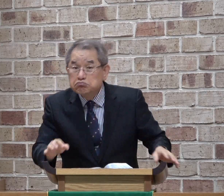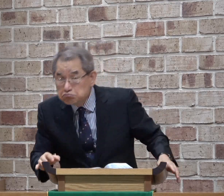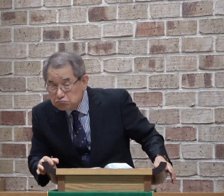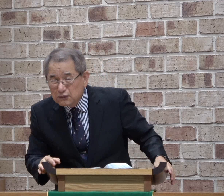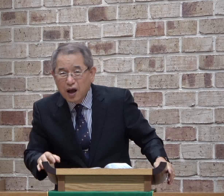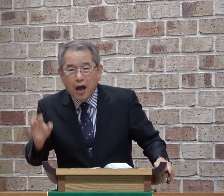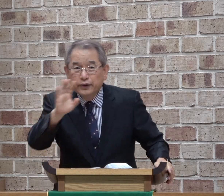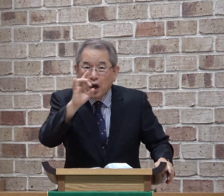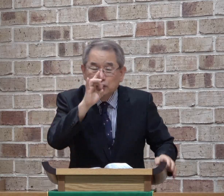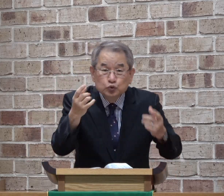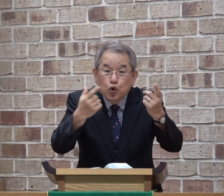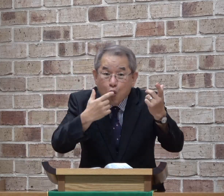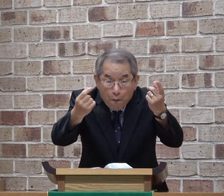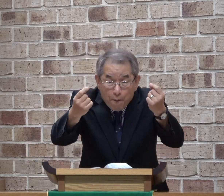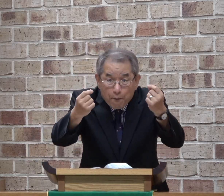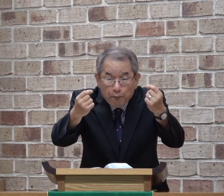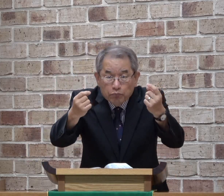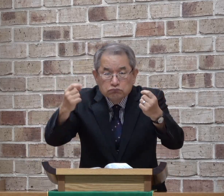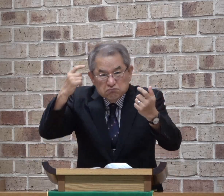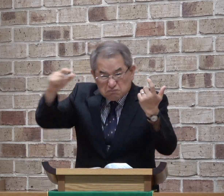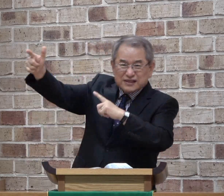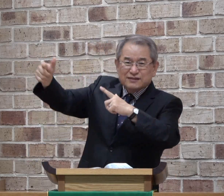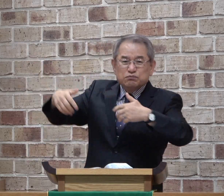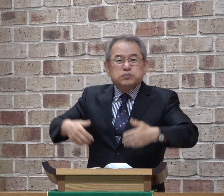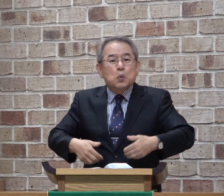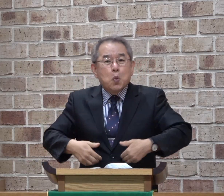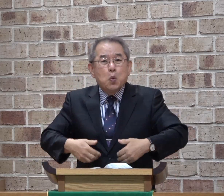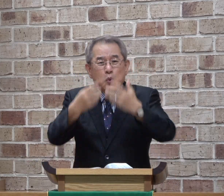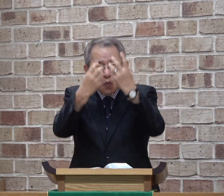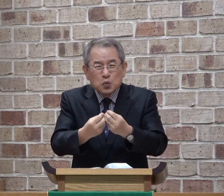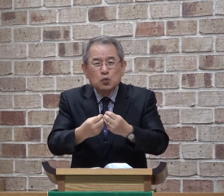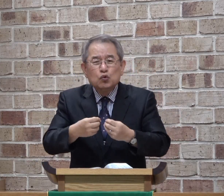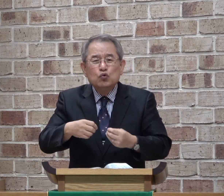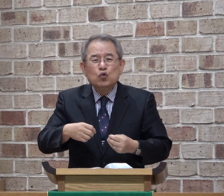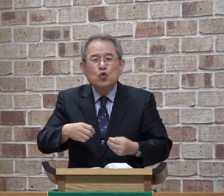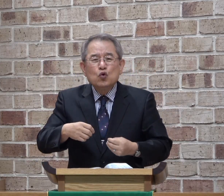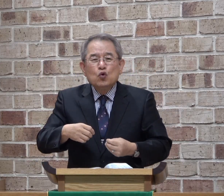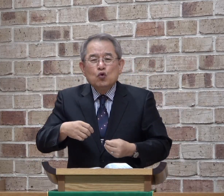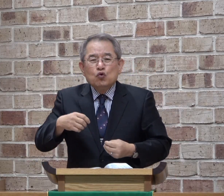우리가 따라야 될 것이 아닙니다. 그것은 타협해서는 안 되는 것입니다.